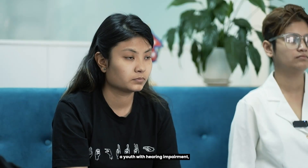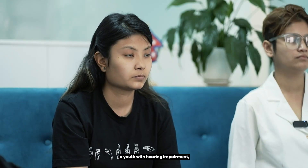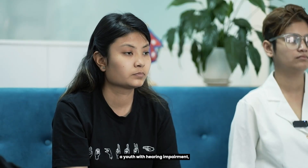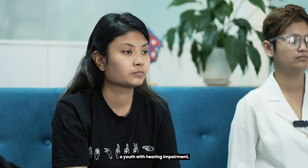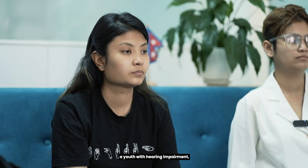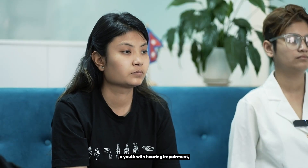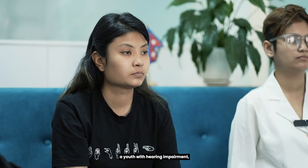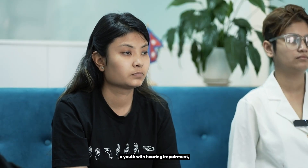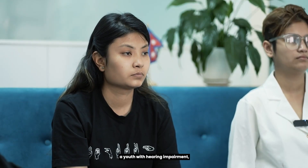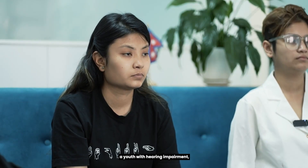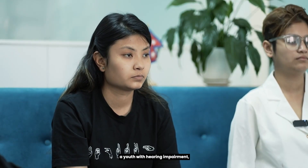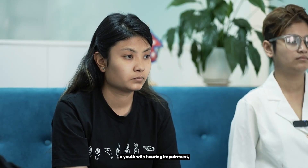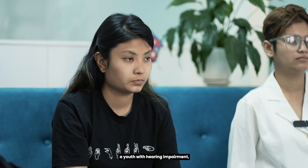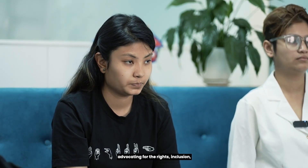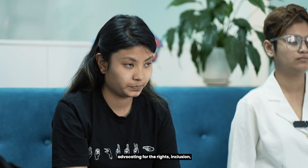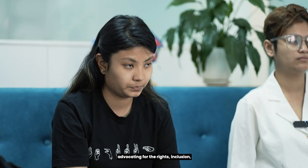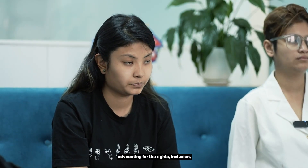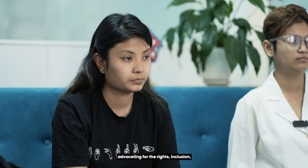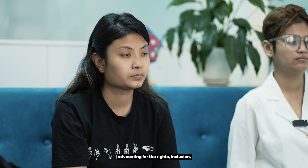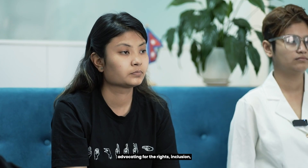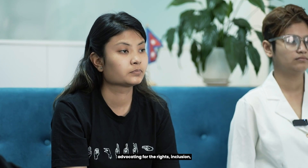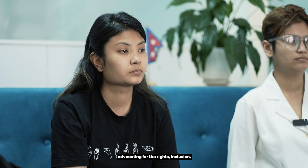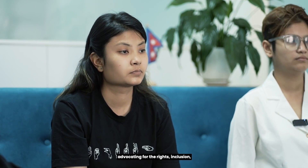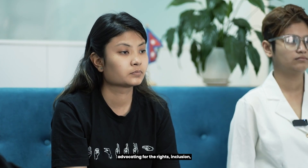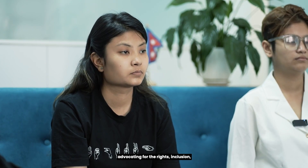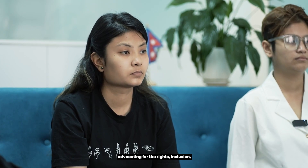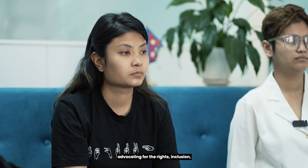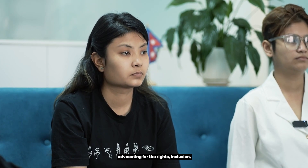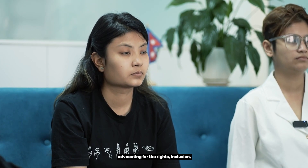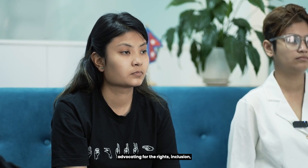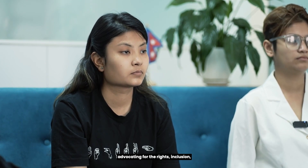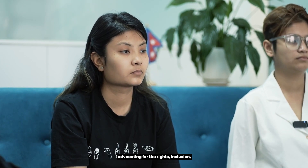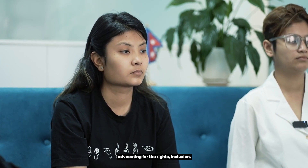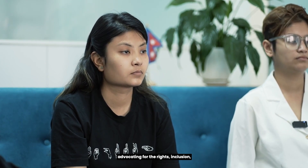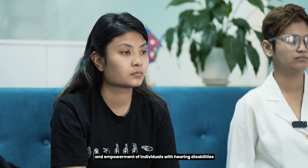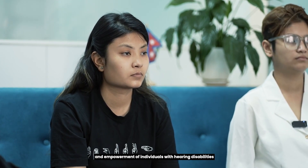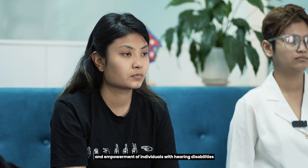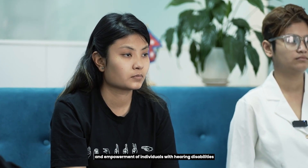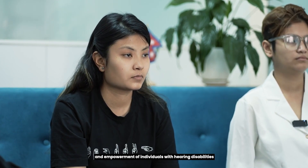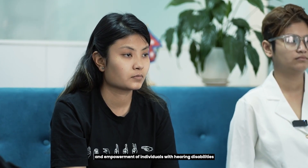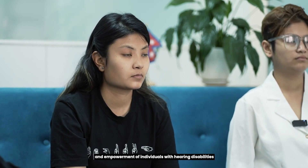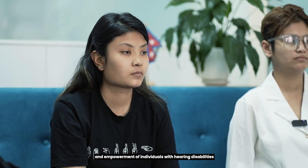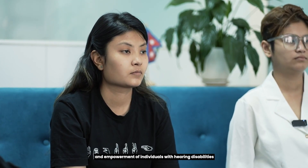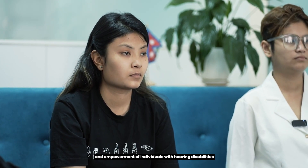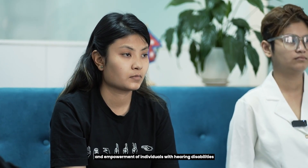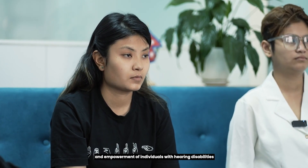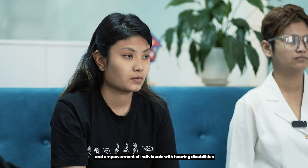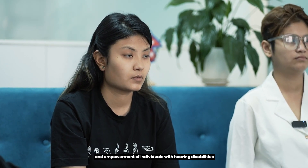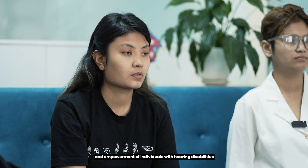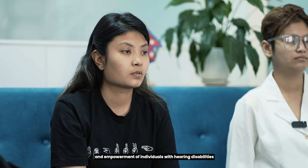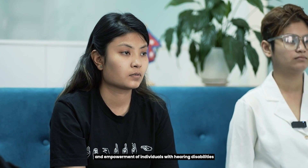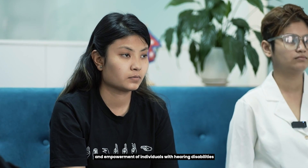सुनाइ बोलाइ सम्बन्धी अपाङ्गता हुनुभएकी युवा हुनुहुन्छ। उहाँले बहिरा तथा अन्य अपाङ्गता भएका व्यक्तिको अधिकार, समावेशीकरण